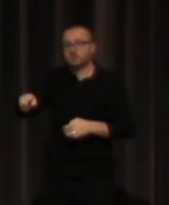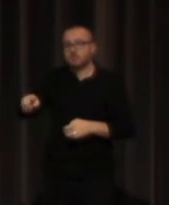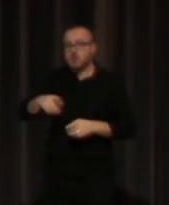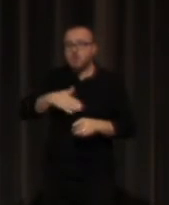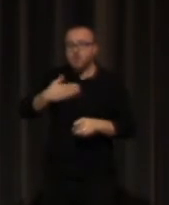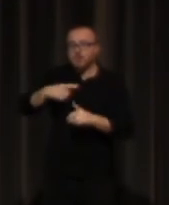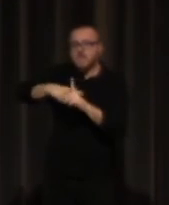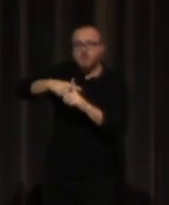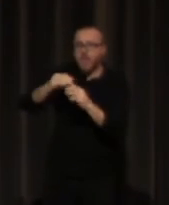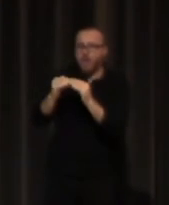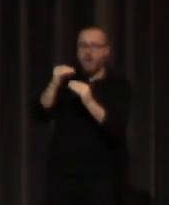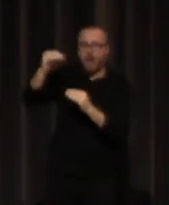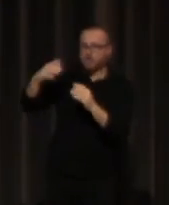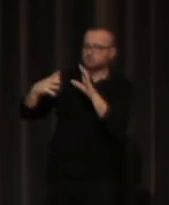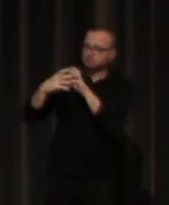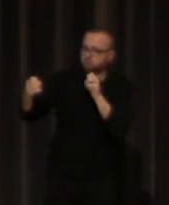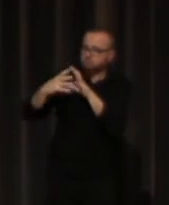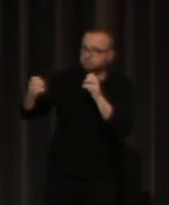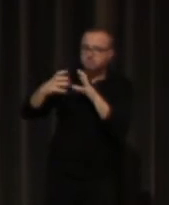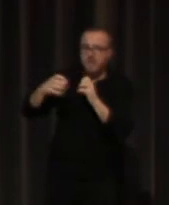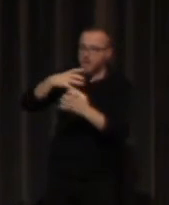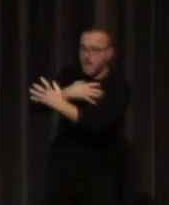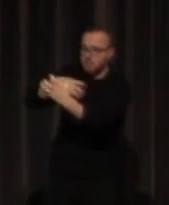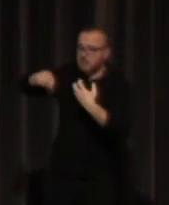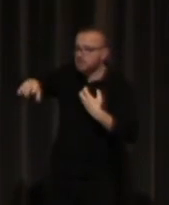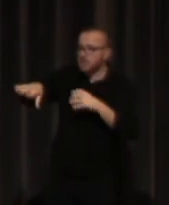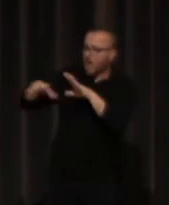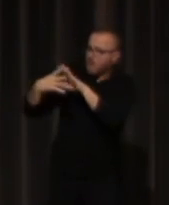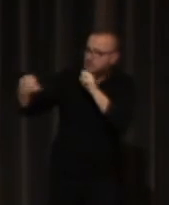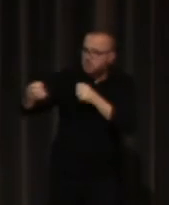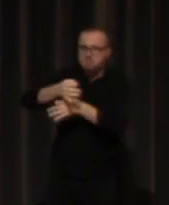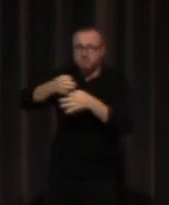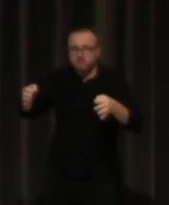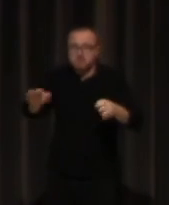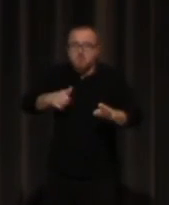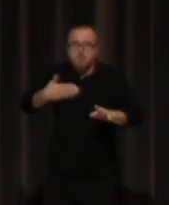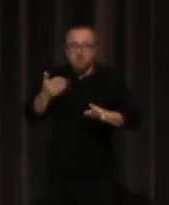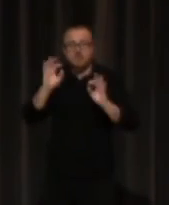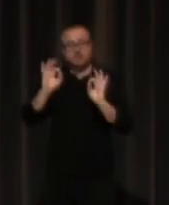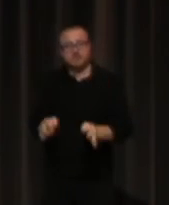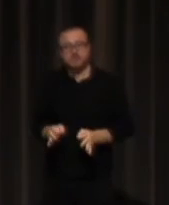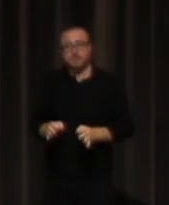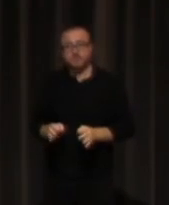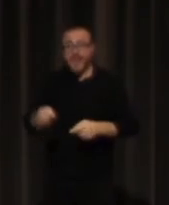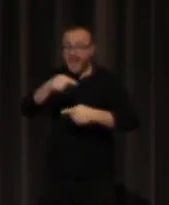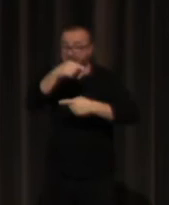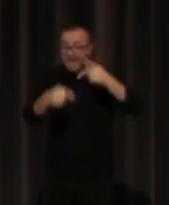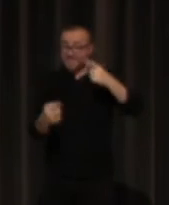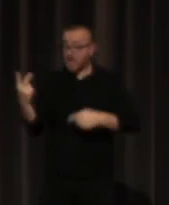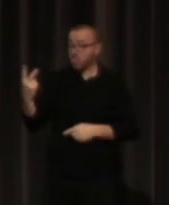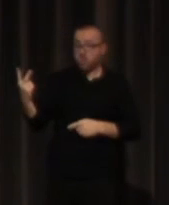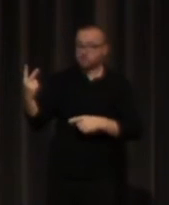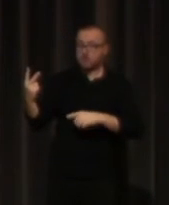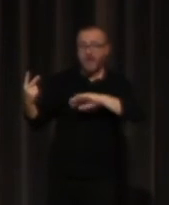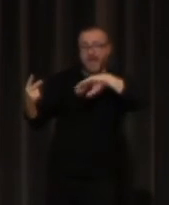extraordinàriament alt de compenetració, de comprendre's una a l'altra. I tots els altres, que no som dins d'aquest